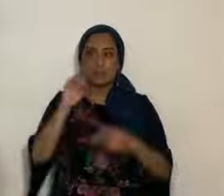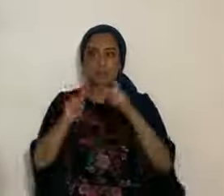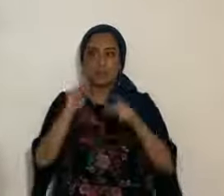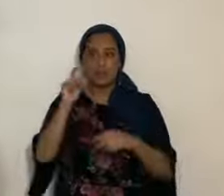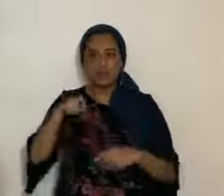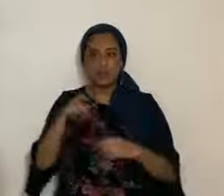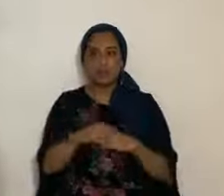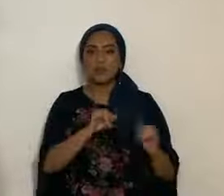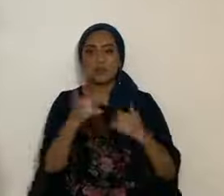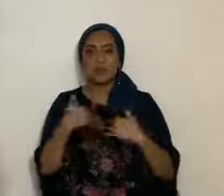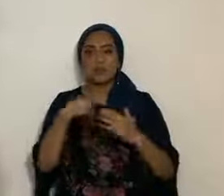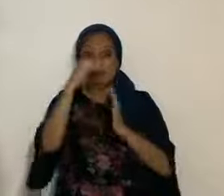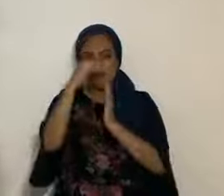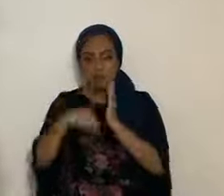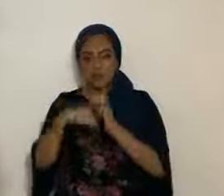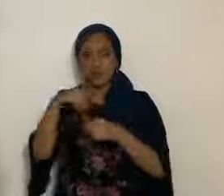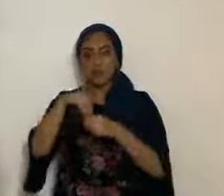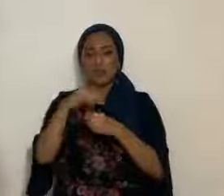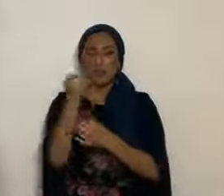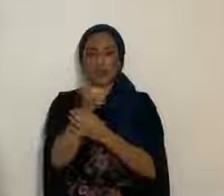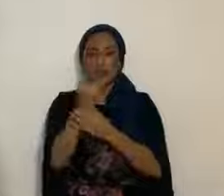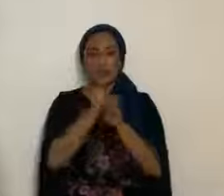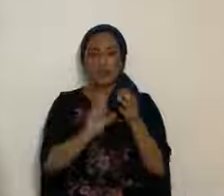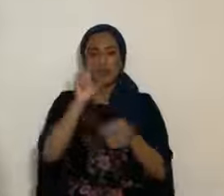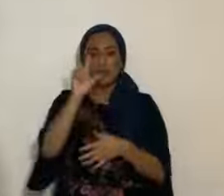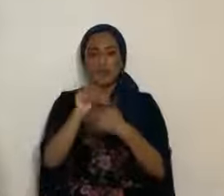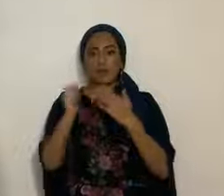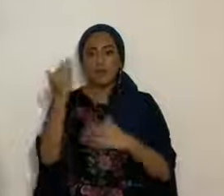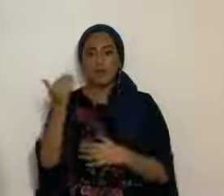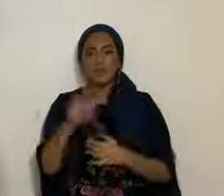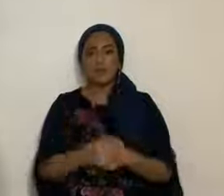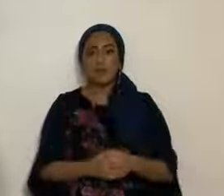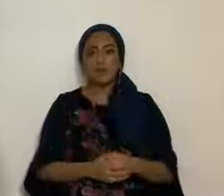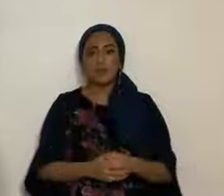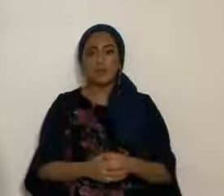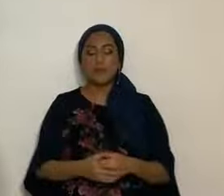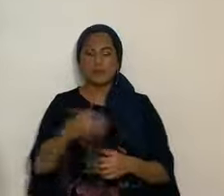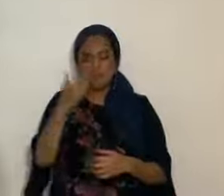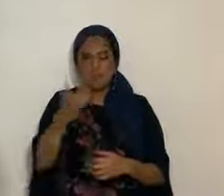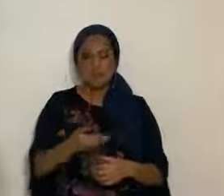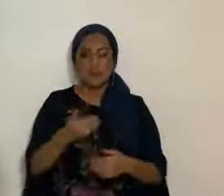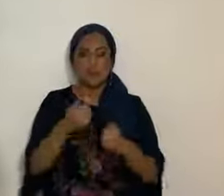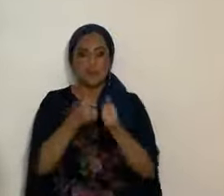como está escrito en Jeremías 3:15. Los voy a invitar, por favor, que me acompañen.